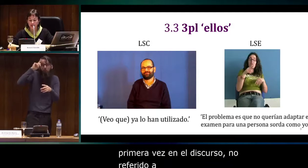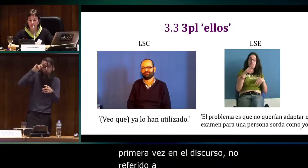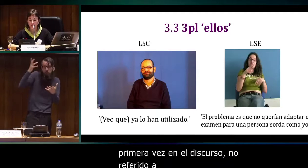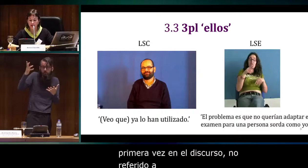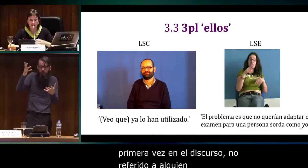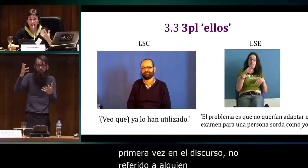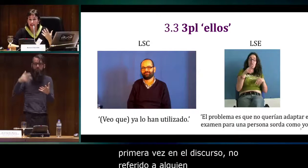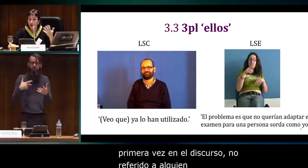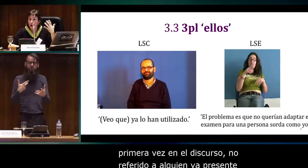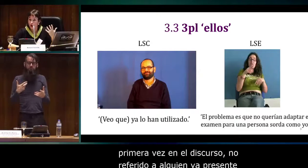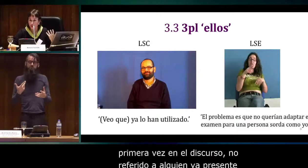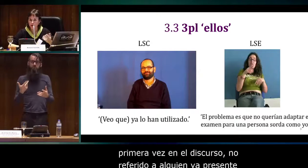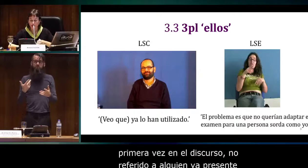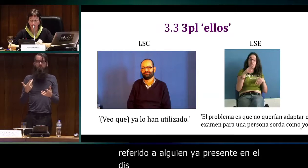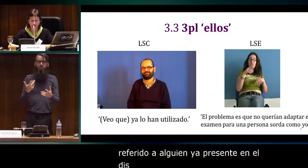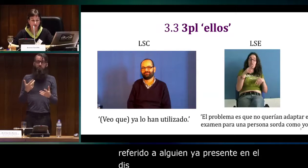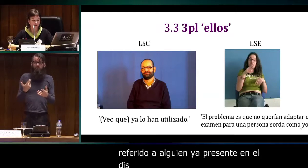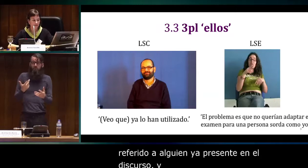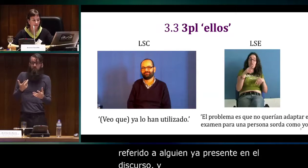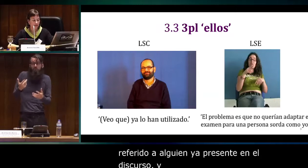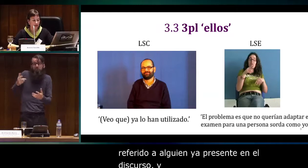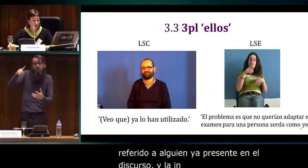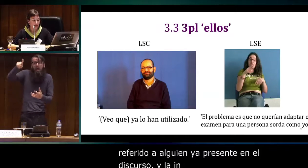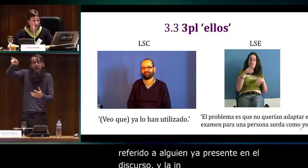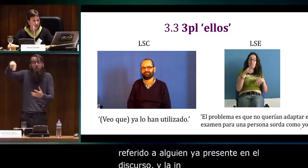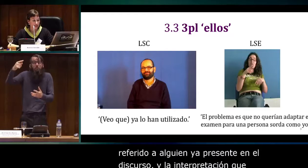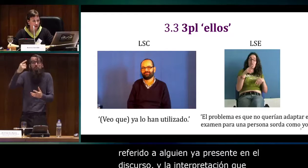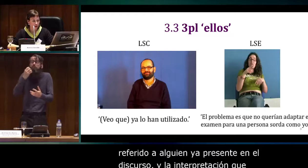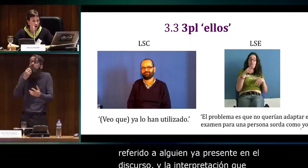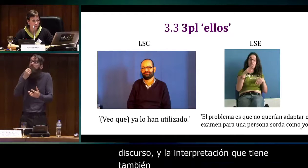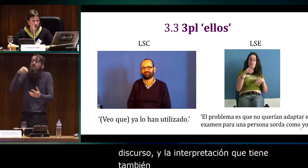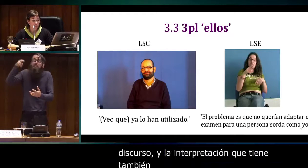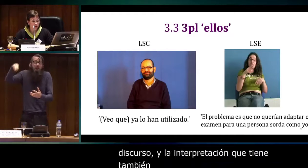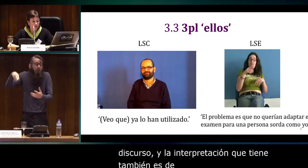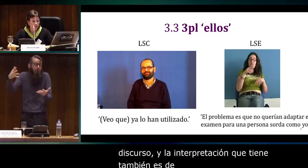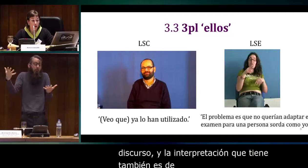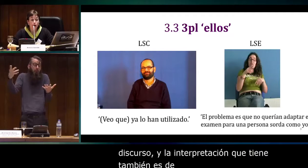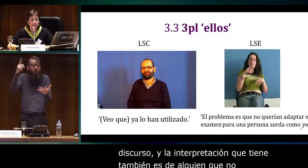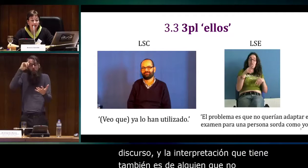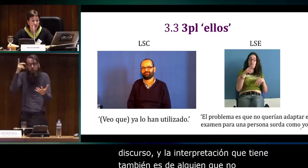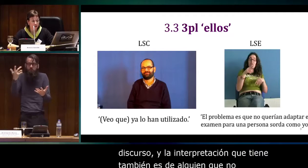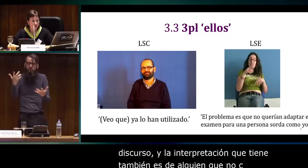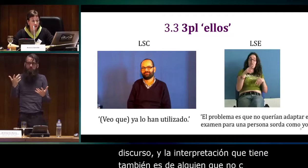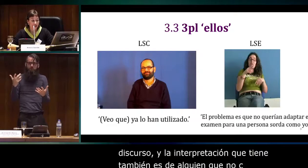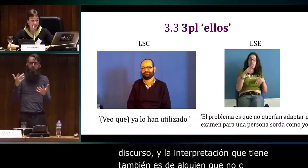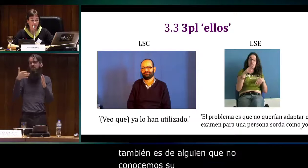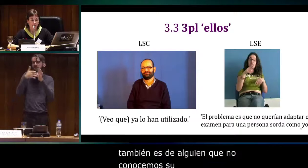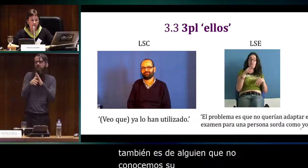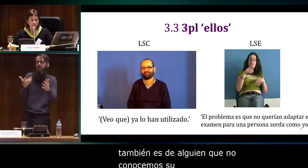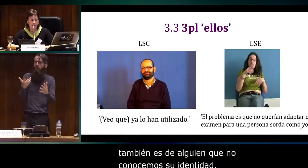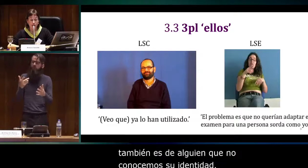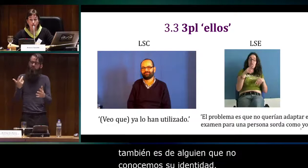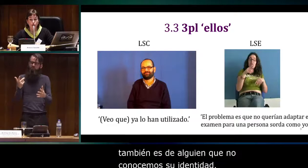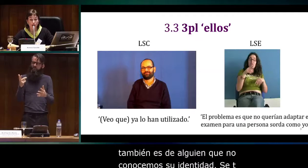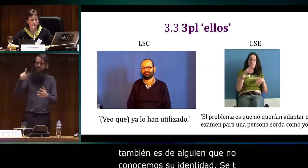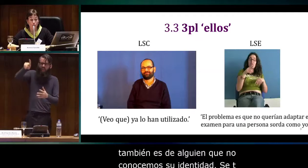también es de alguien que no conocemos su identidad. Se traduce como: el problema es que no querían adaptar el examen para